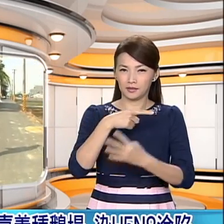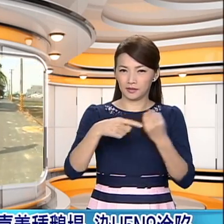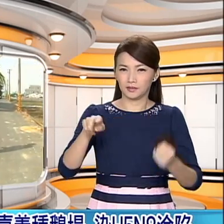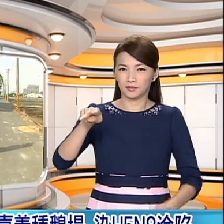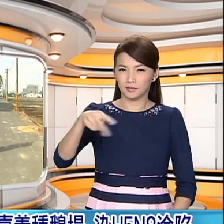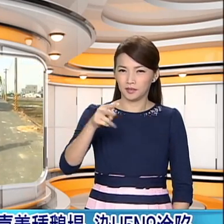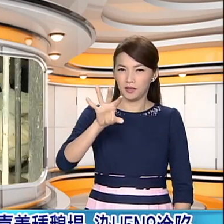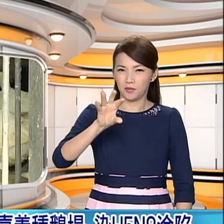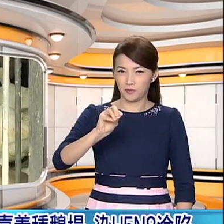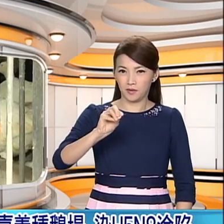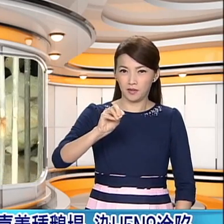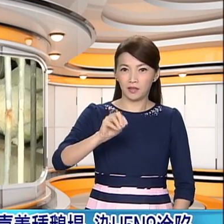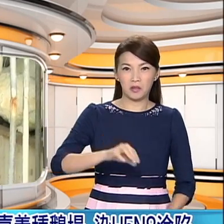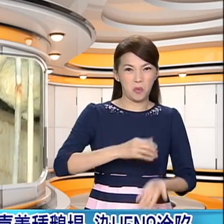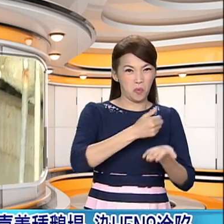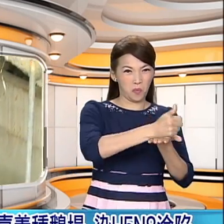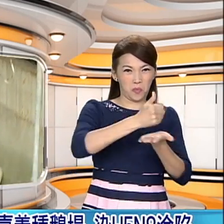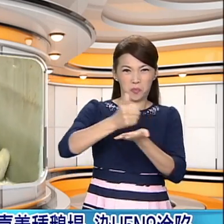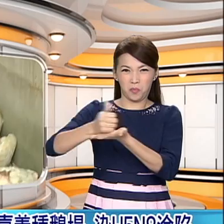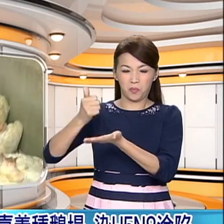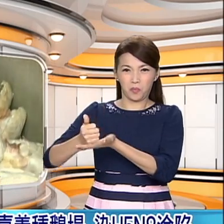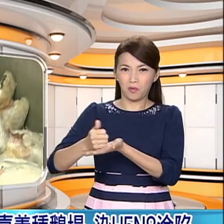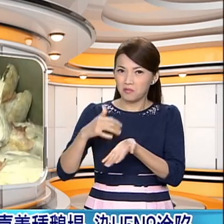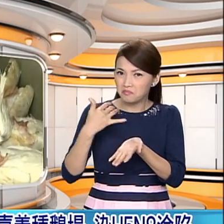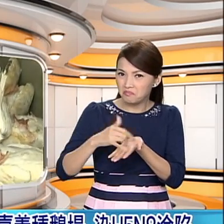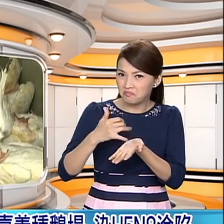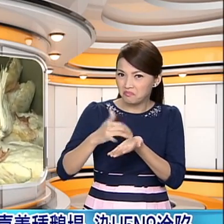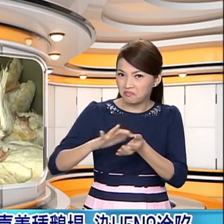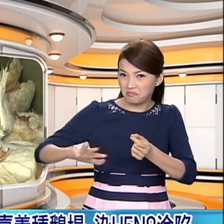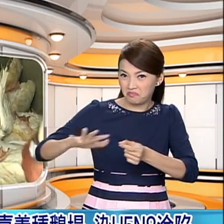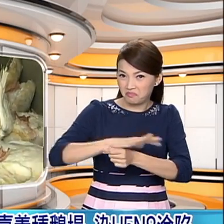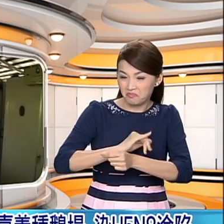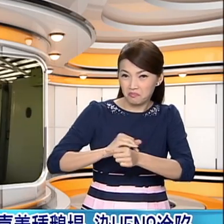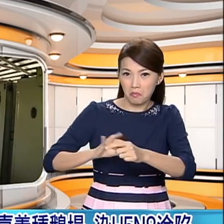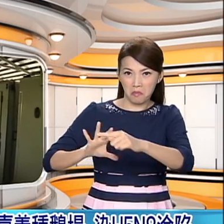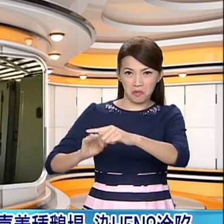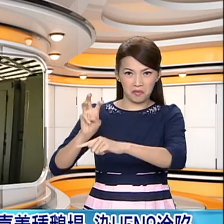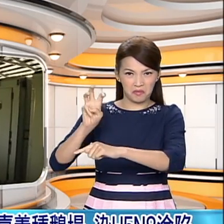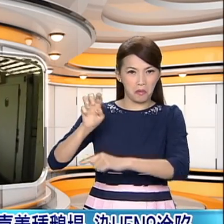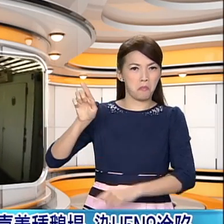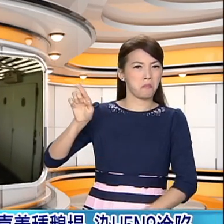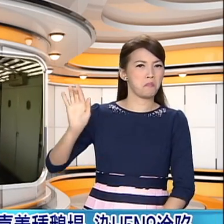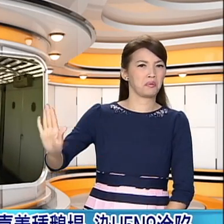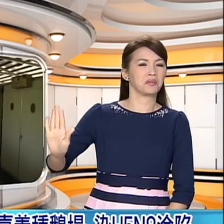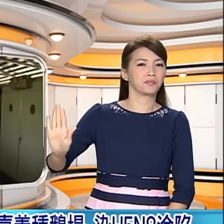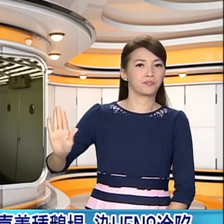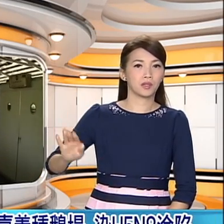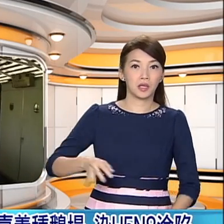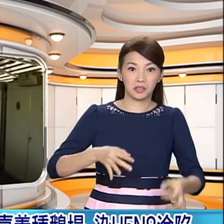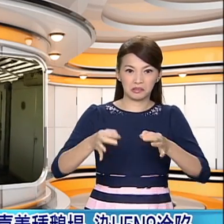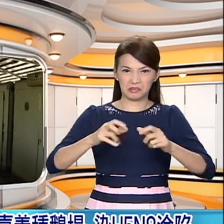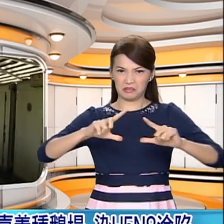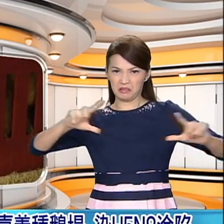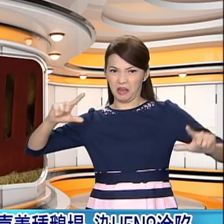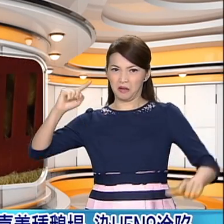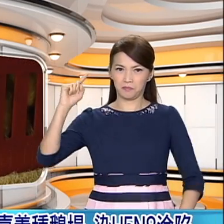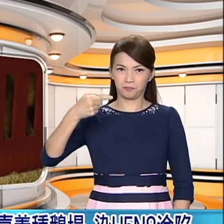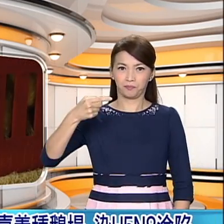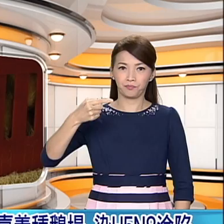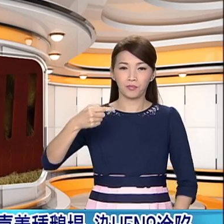率大约30%，是国内最大的种鹅鹅场。但是在这波禽流感当中，受到了